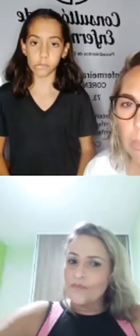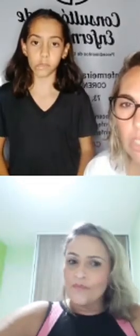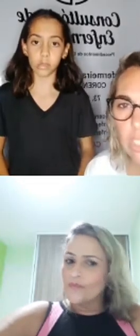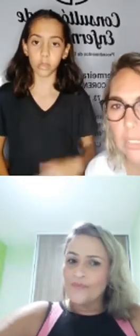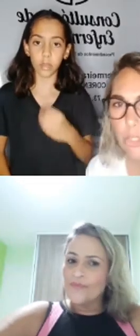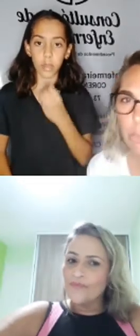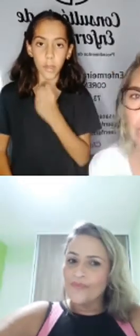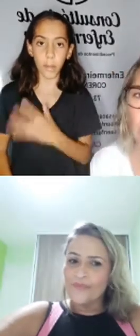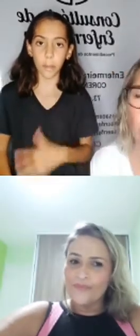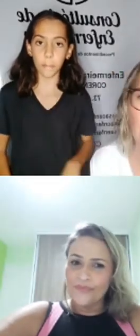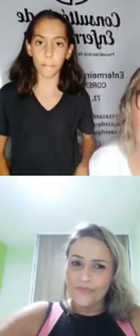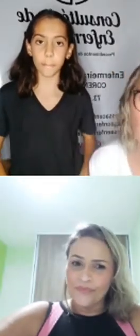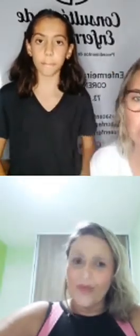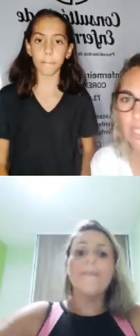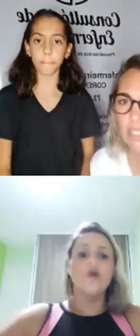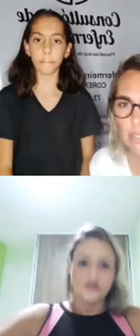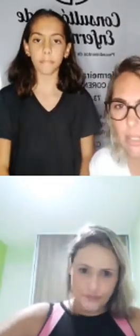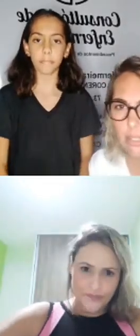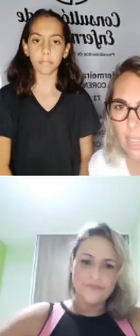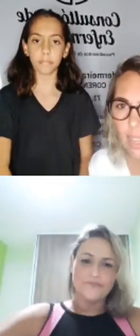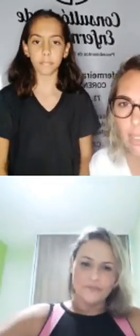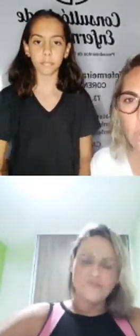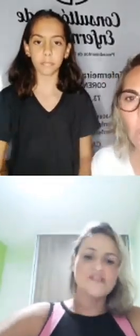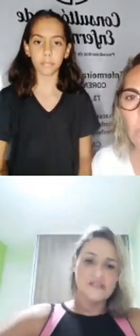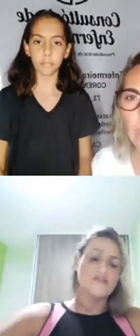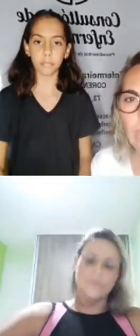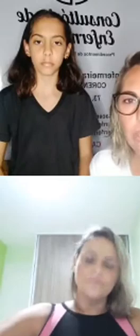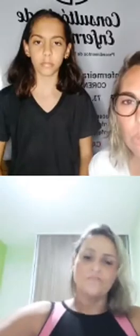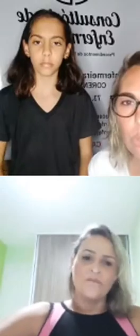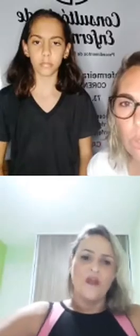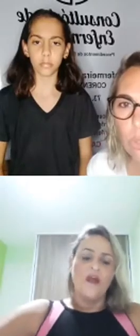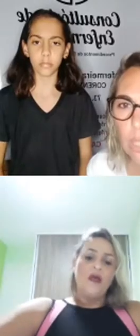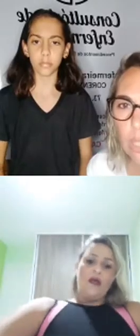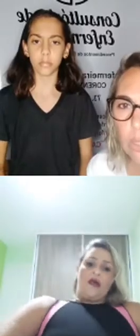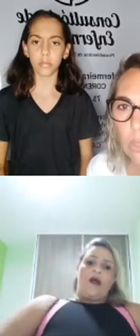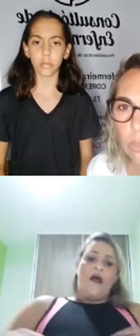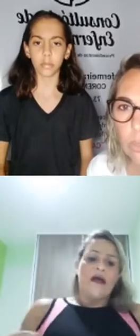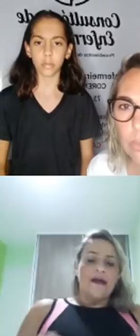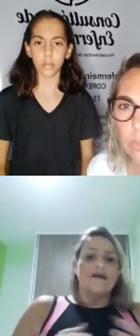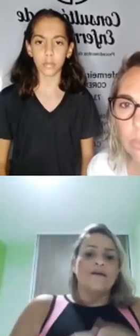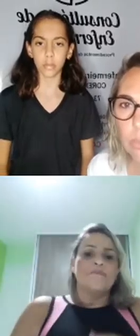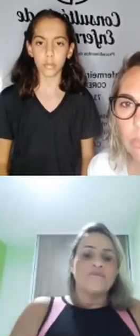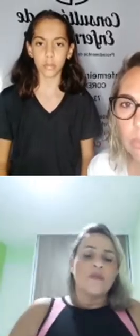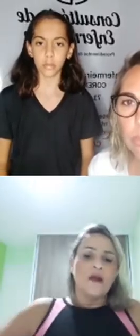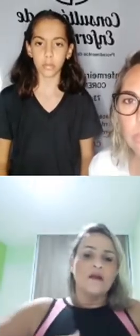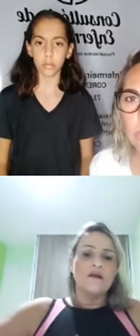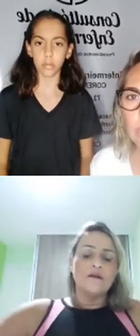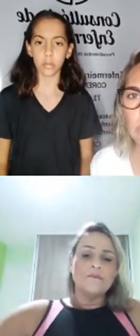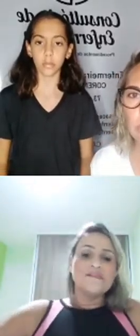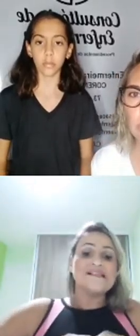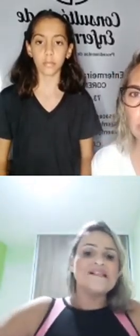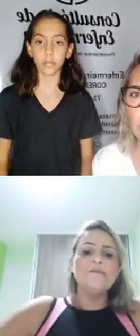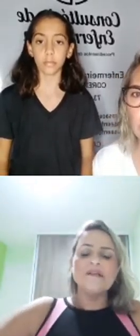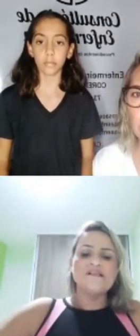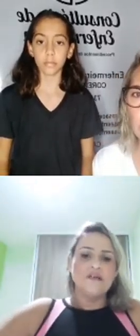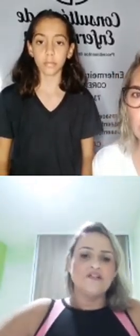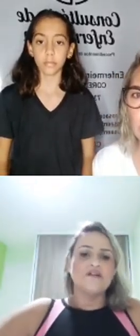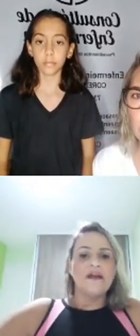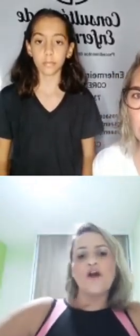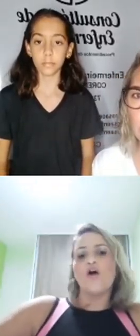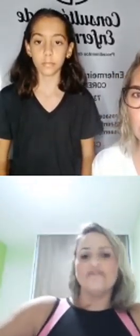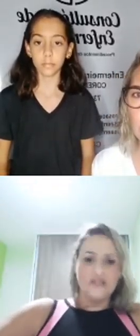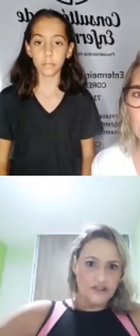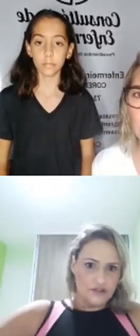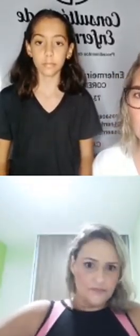pergunta. Pode nascer de parto normal ou tem que ser cesárea? Como é que funciona isso? Simplesmente